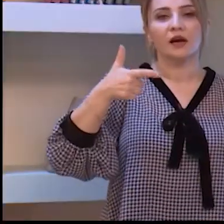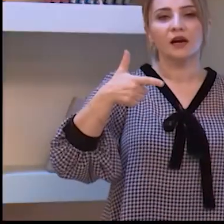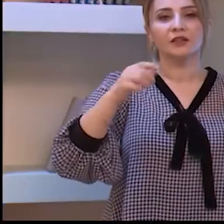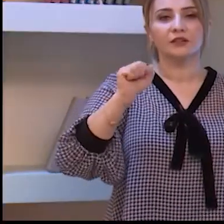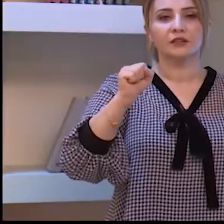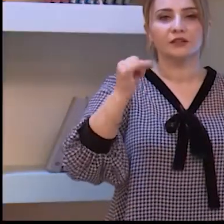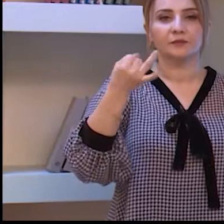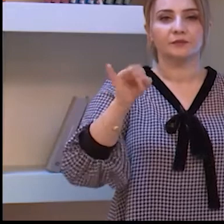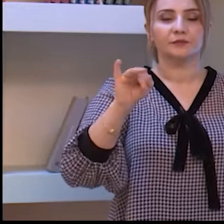Qayıq.